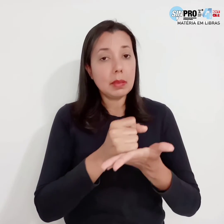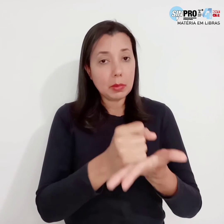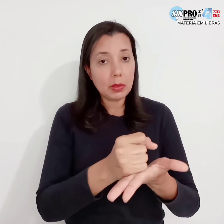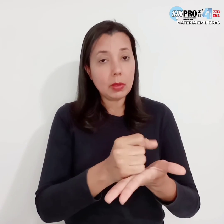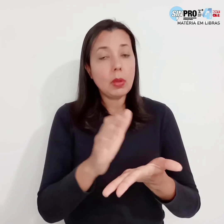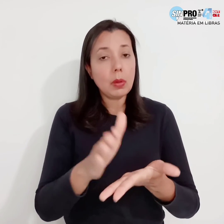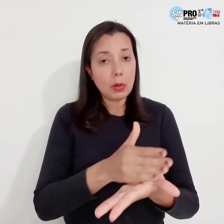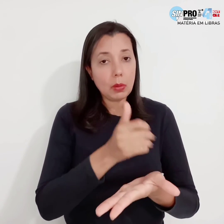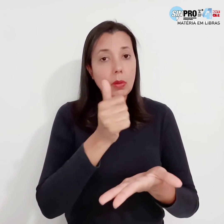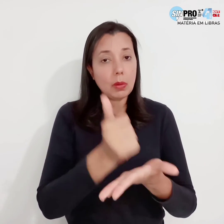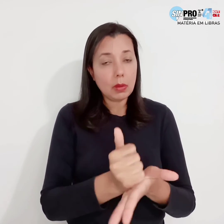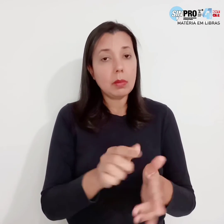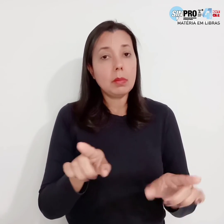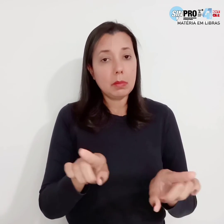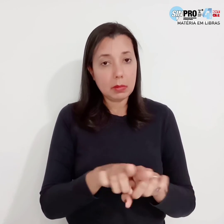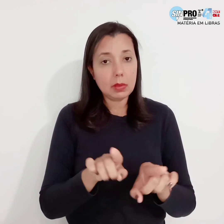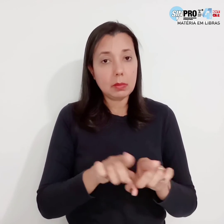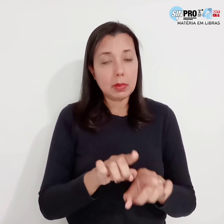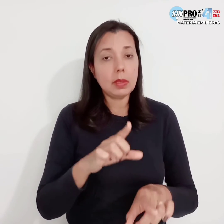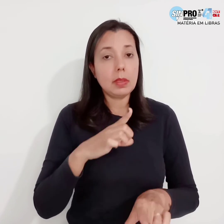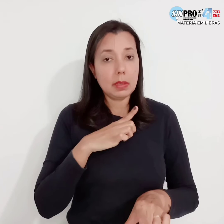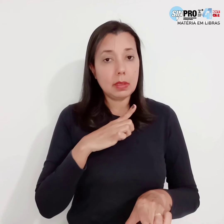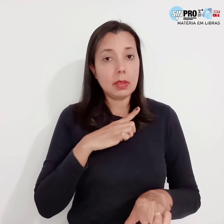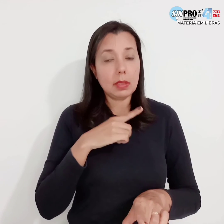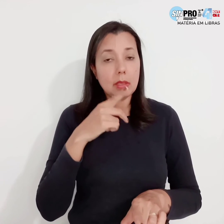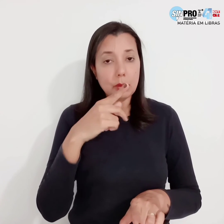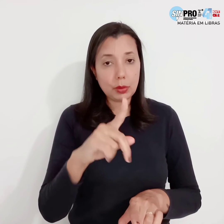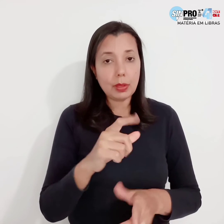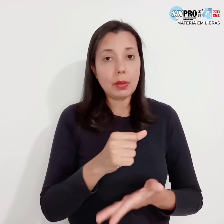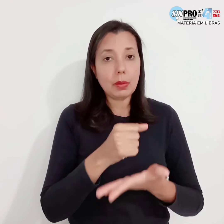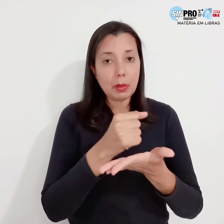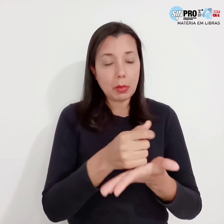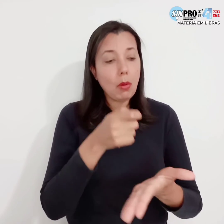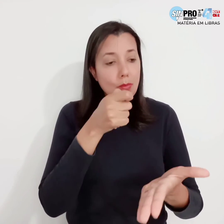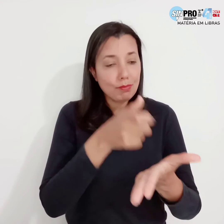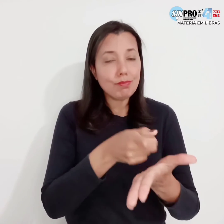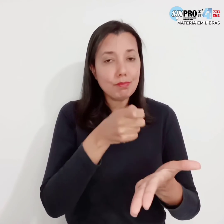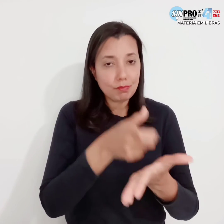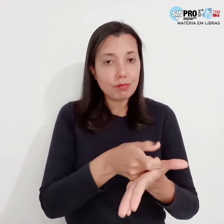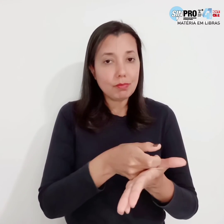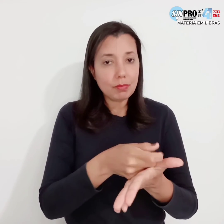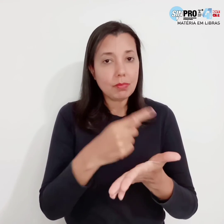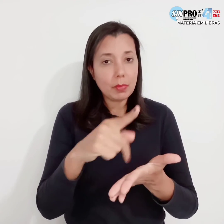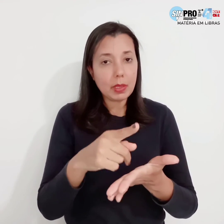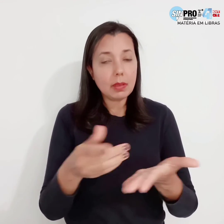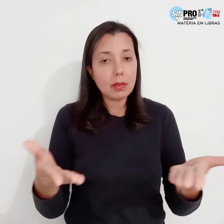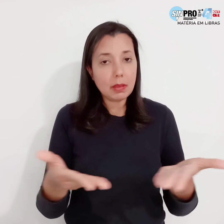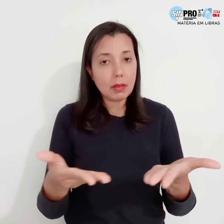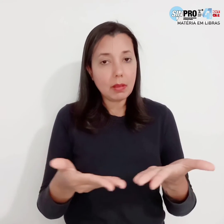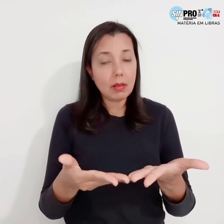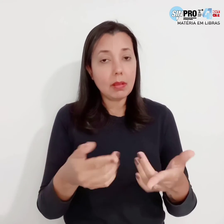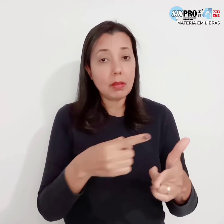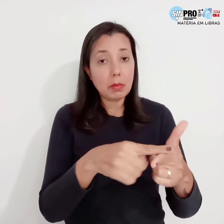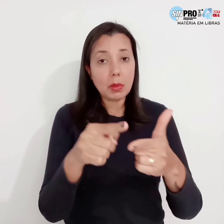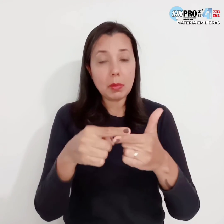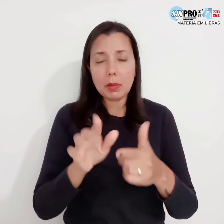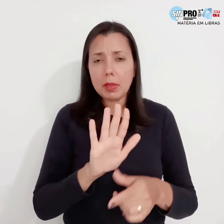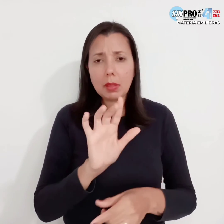golpe também ter sua conta de pagamento pela situação, e não somente